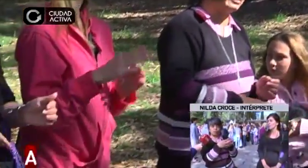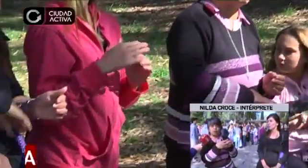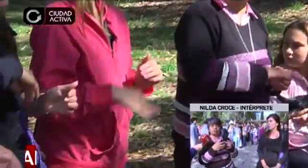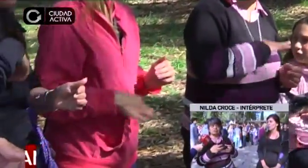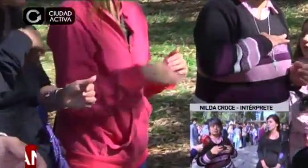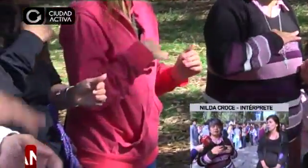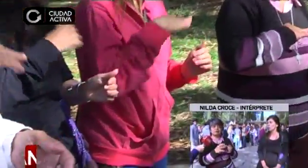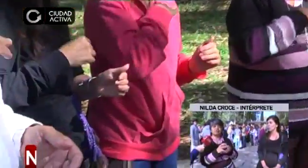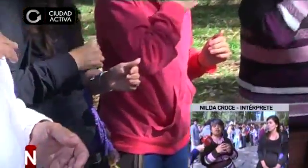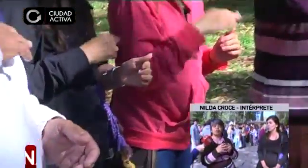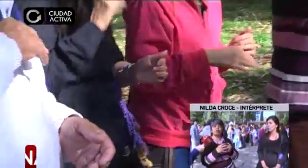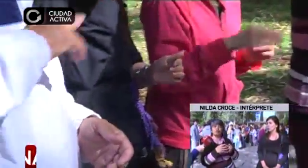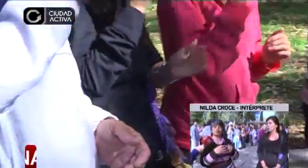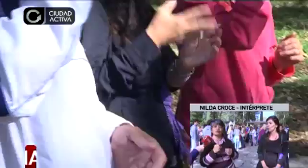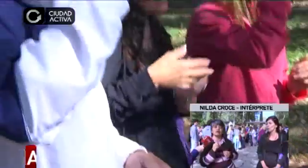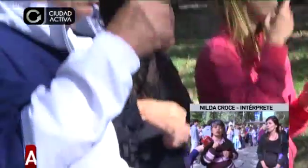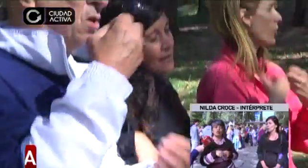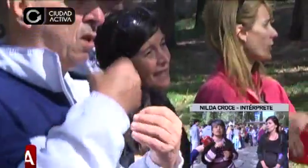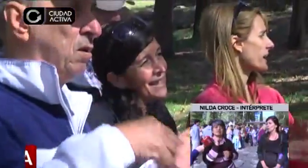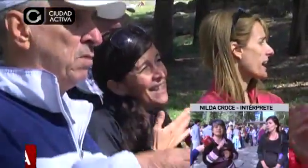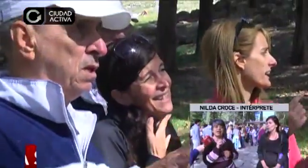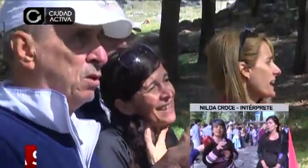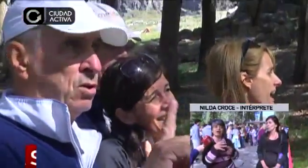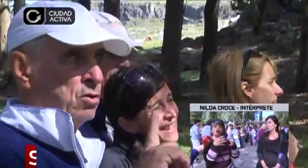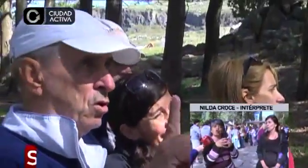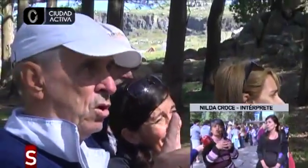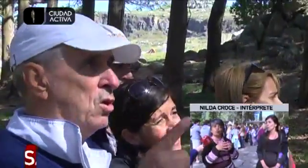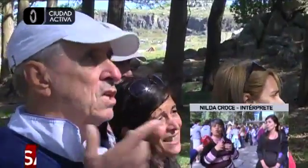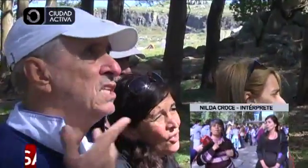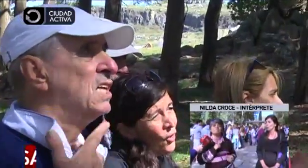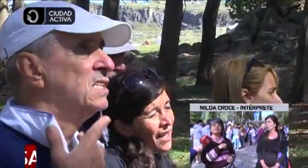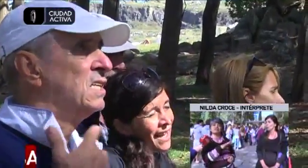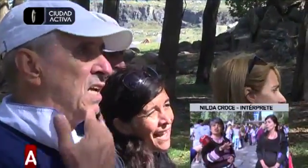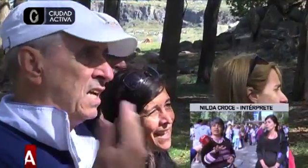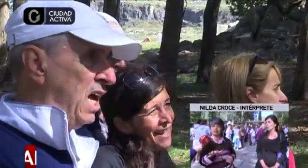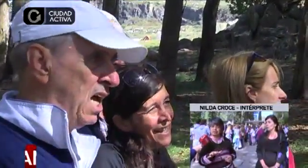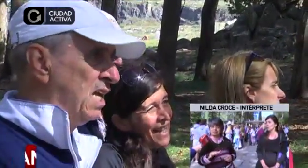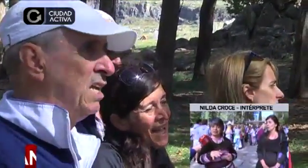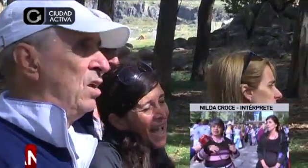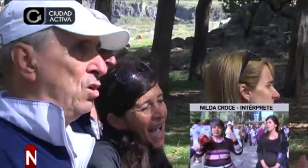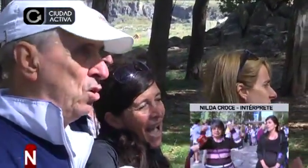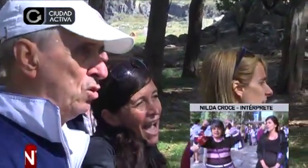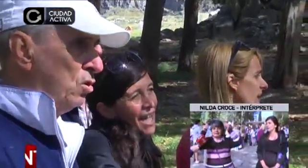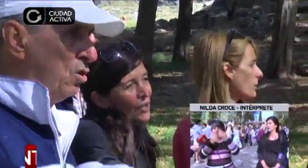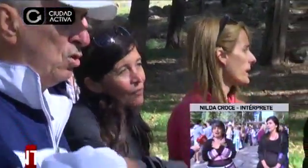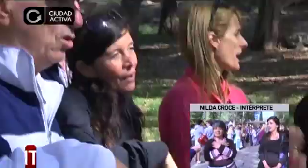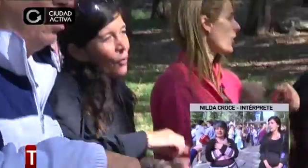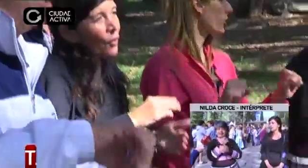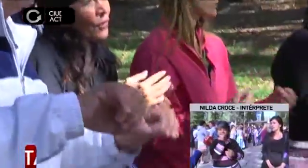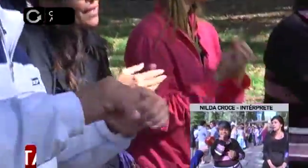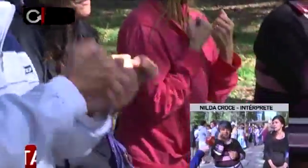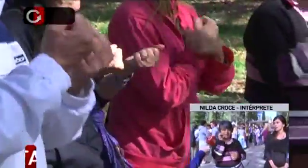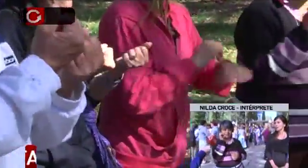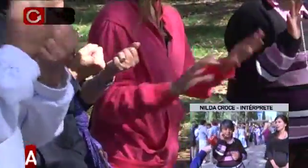el grupo formó lo que hoy se llama Grupo Misionero Santa